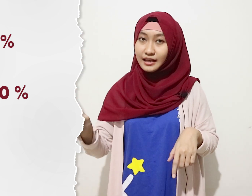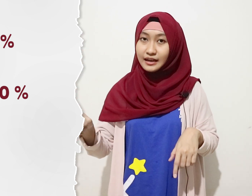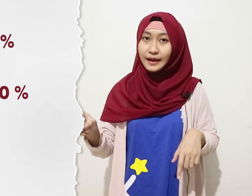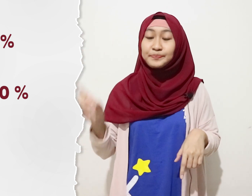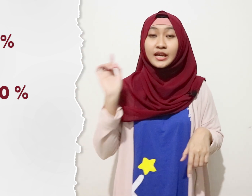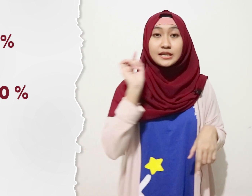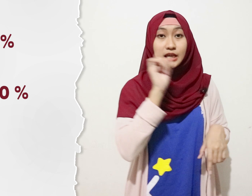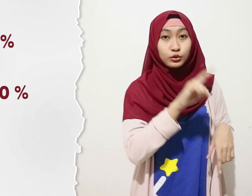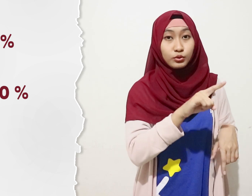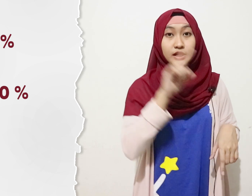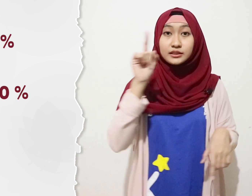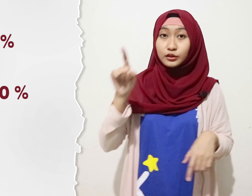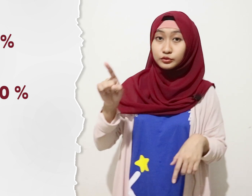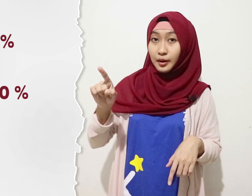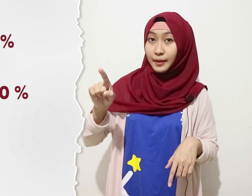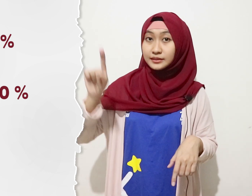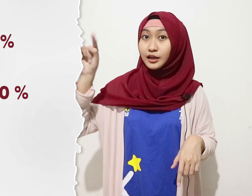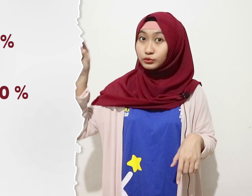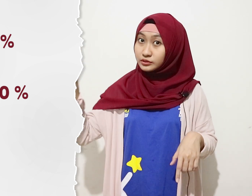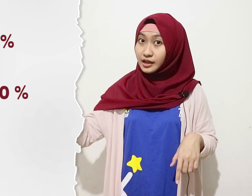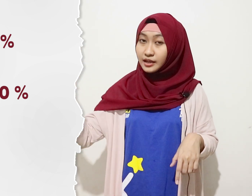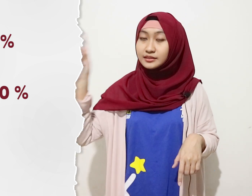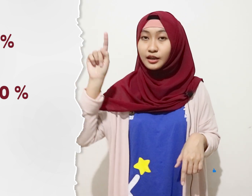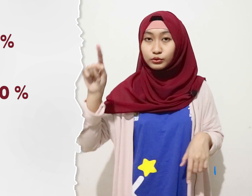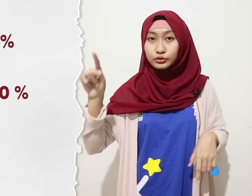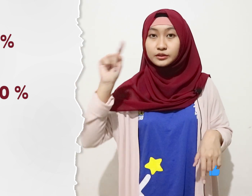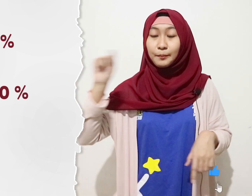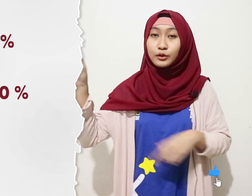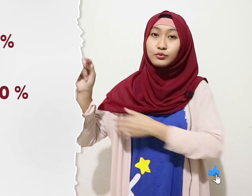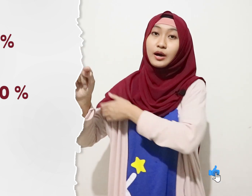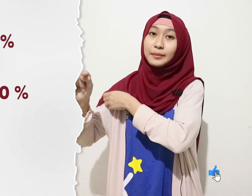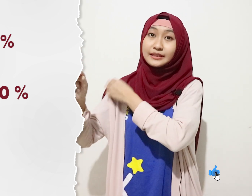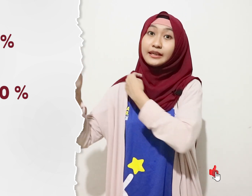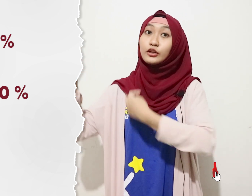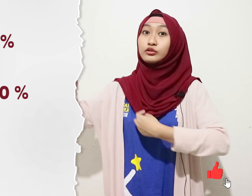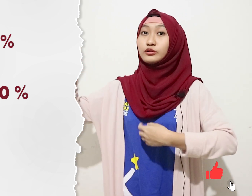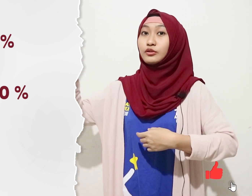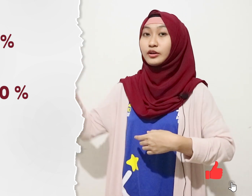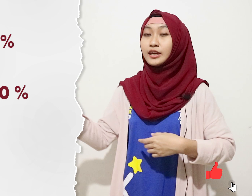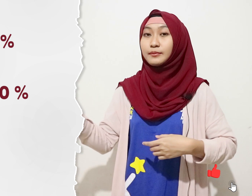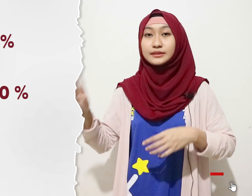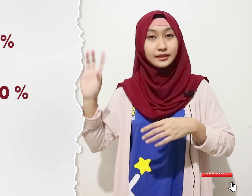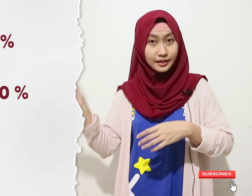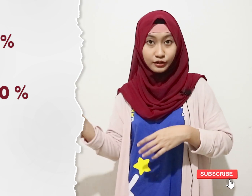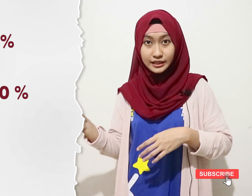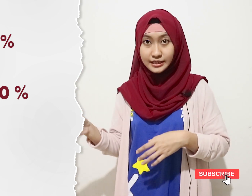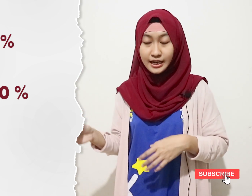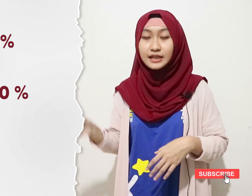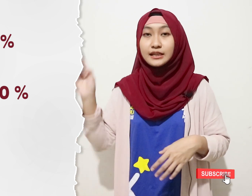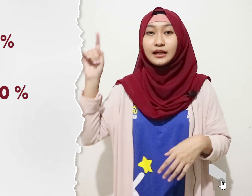100%. Nah, 1 dikali 100 berapa? 100 kan 100/2. Persennya ngikut. Oke, persennya tinggal ngikut aja ya. Nah,